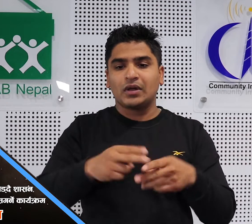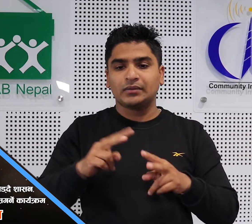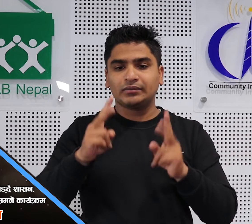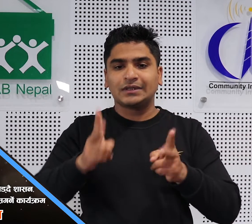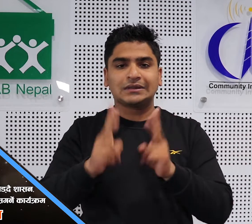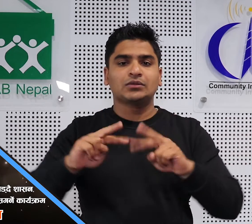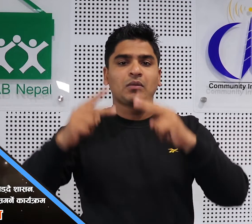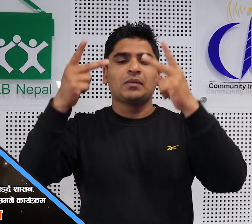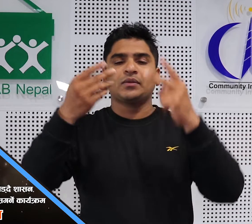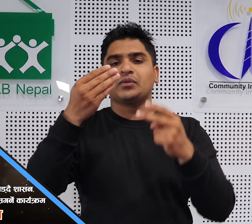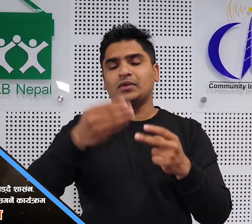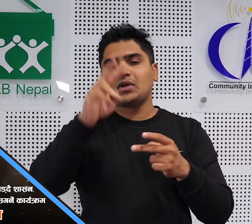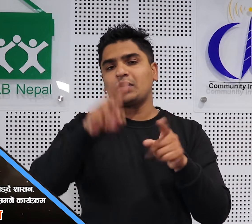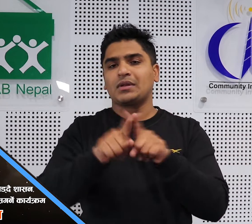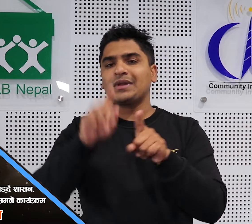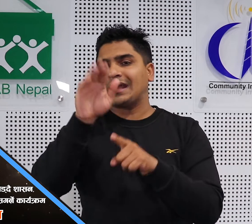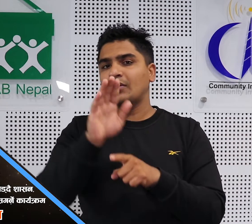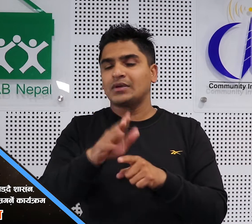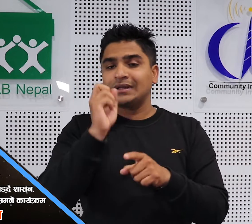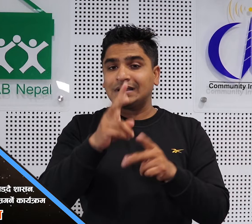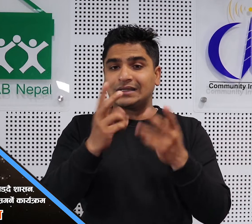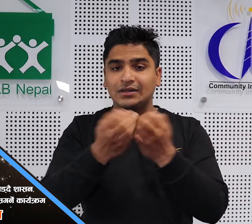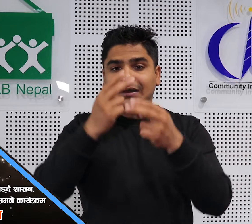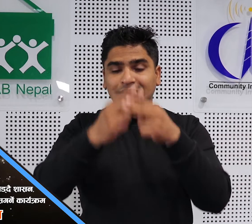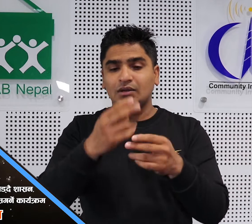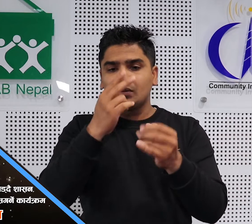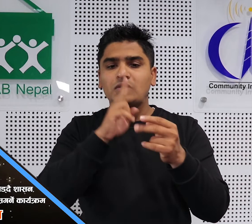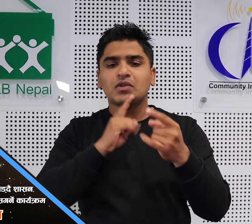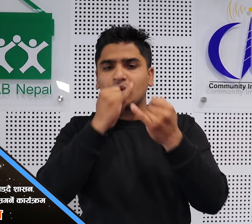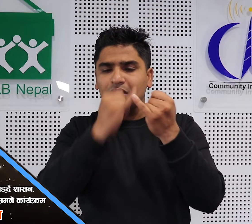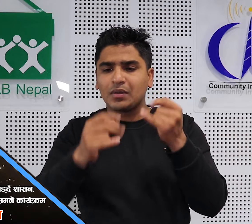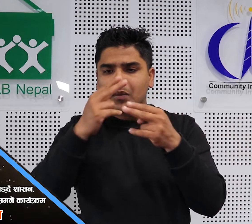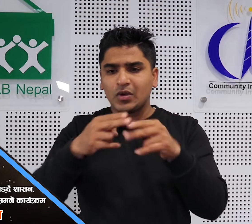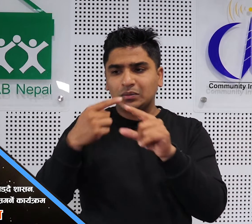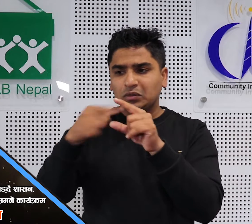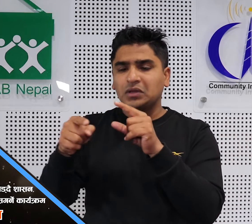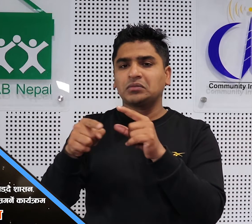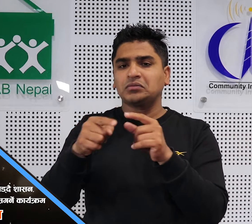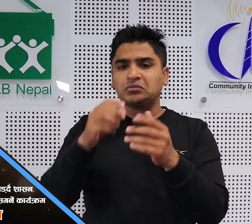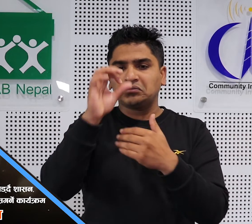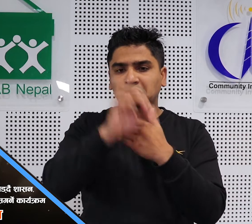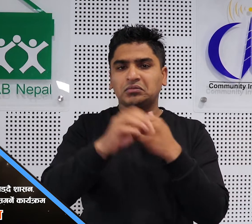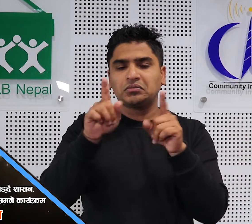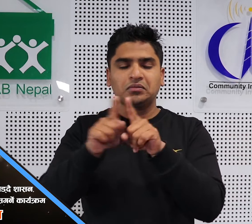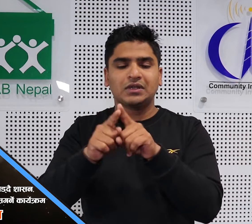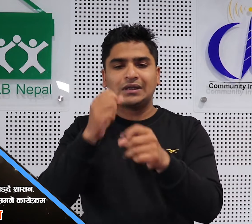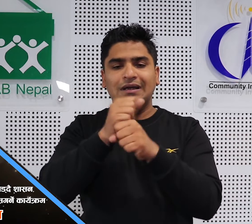समेत बनेको छ। त्यस्तै आर्थिक वर्षको अन्त्यमा बजेट पठाउने प्रवृत्तिले पनि कार्यान्वयनमा समस्या देखिएको